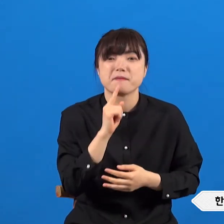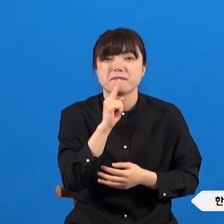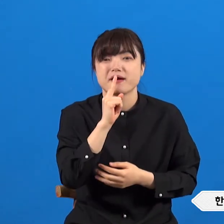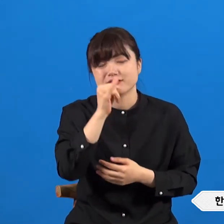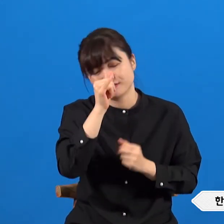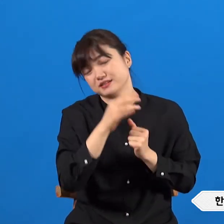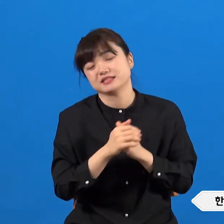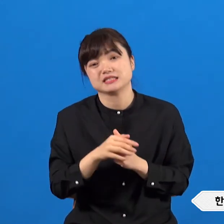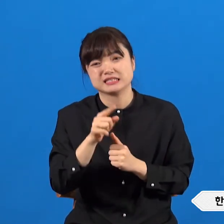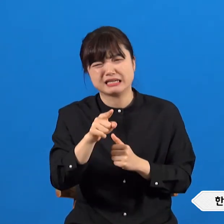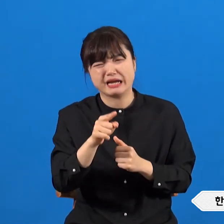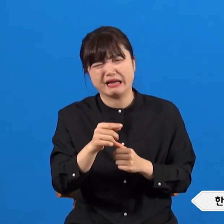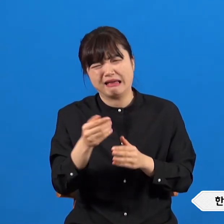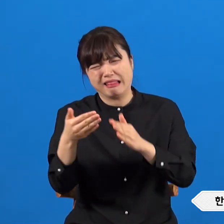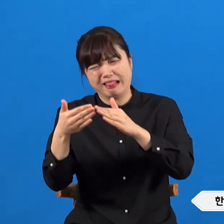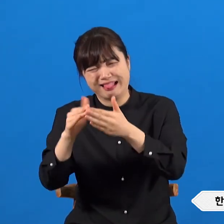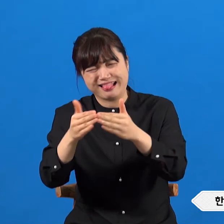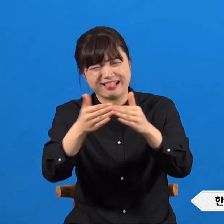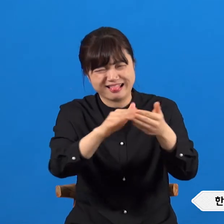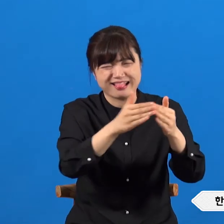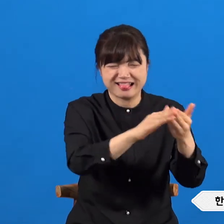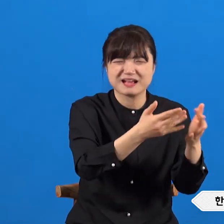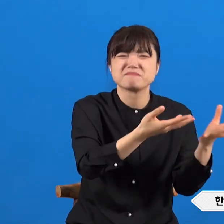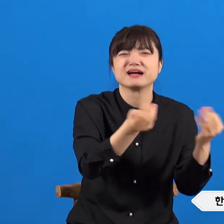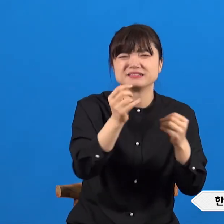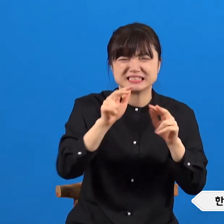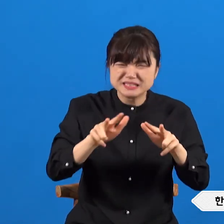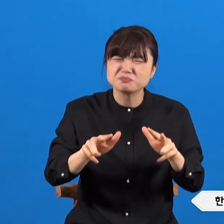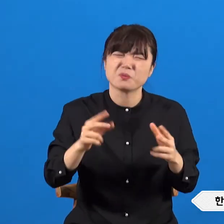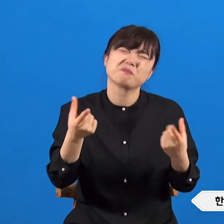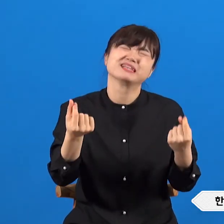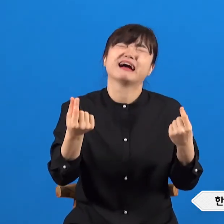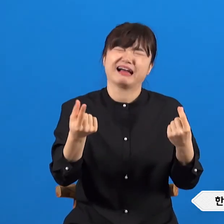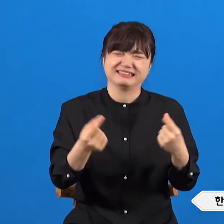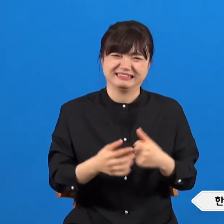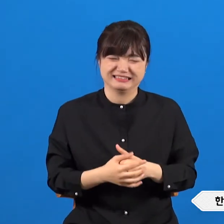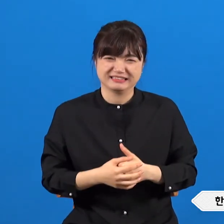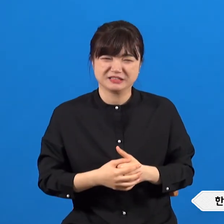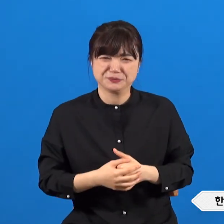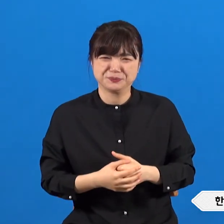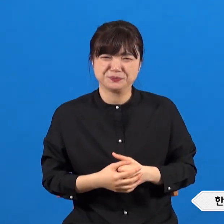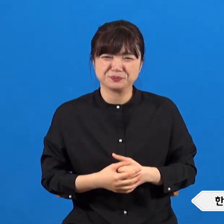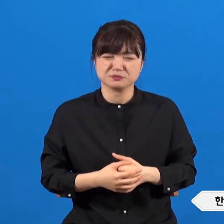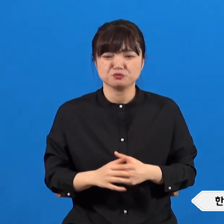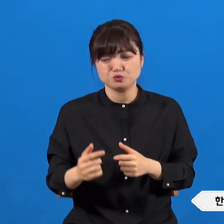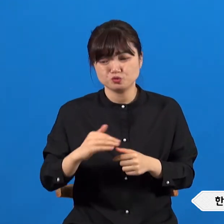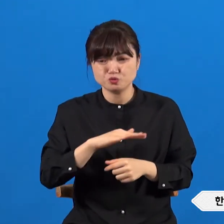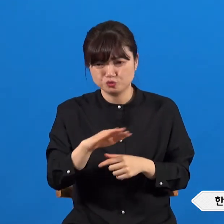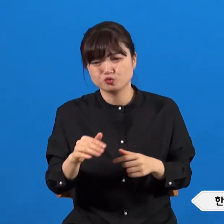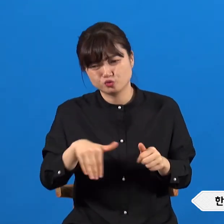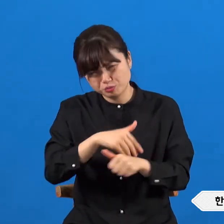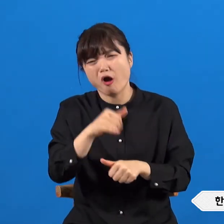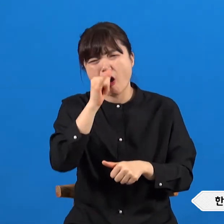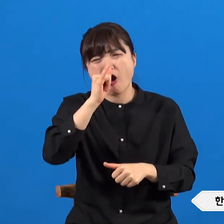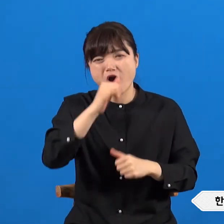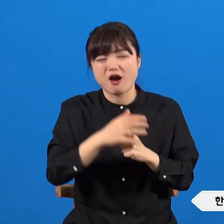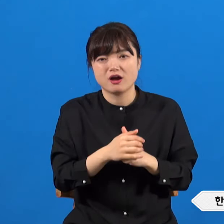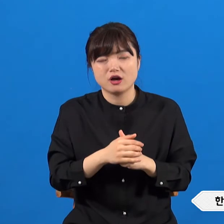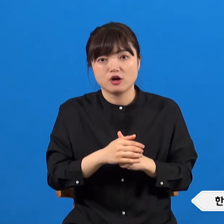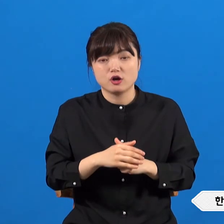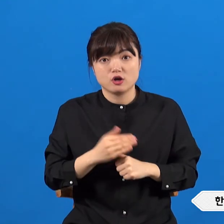지금도 그런 뚝방촌 같은 데가 있습니다. 뭐 많겠지만은 우리 가까이에 있습니다. 우리